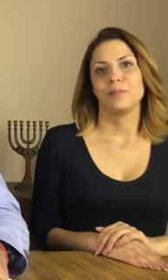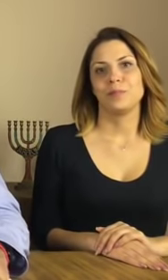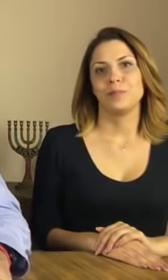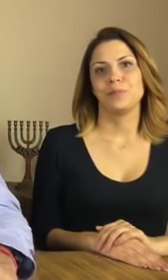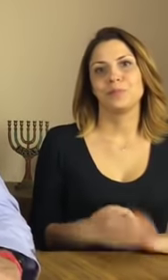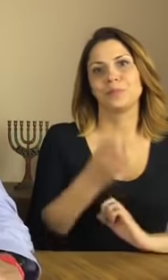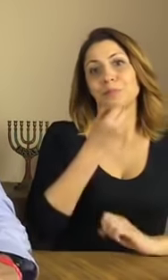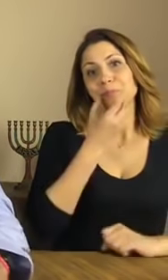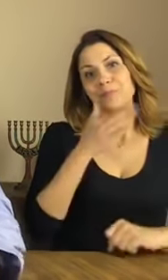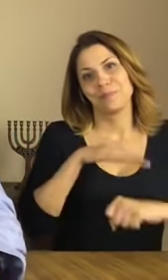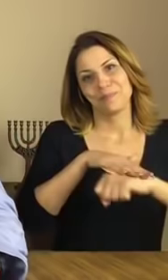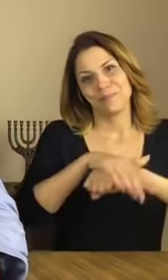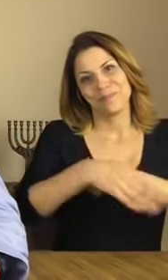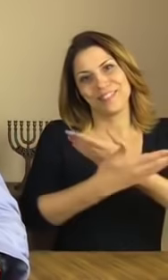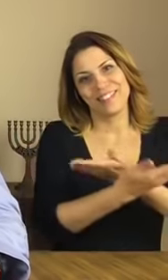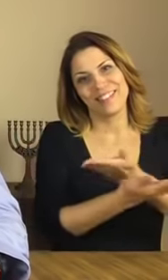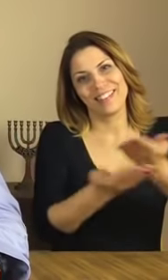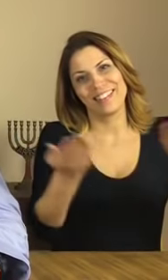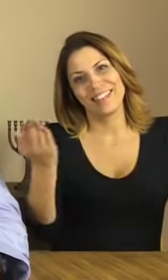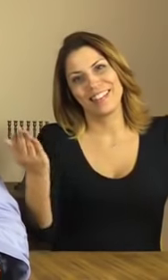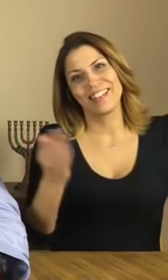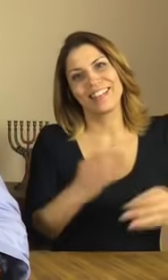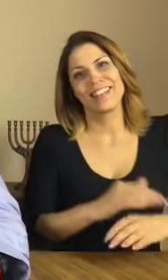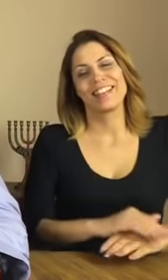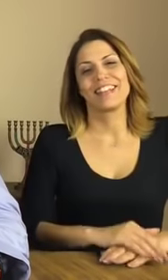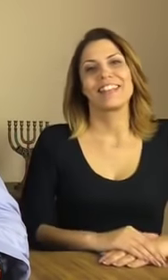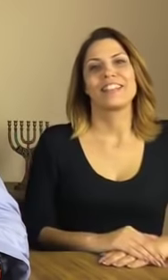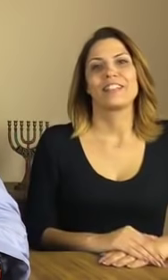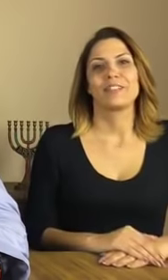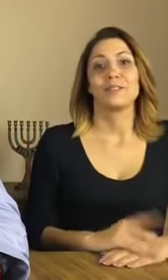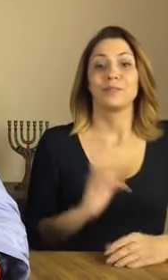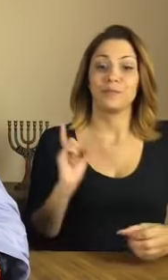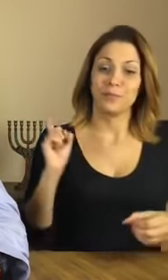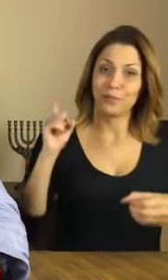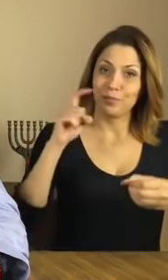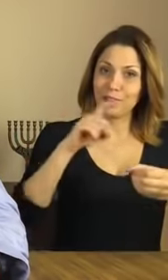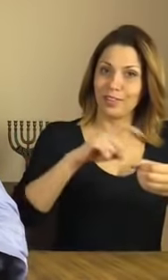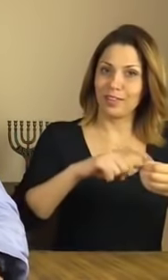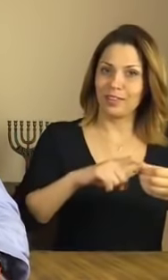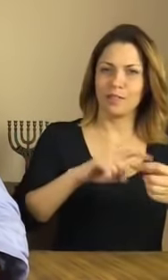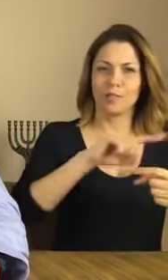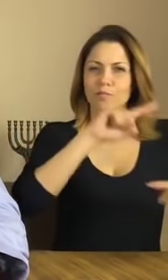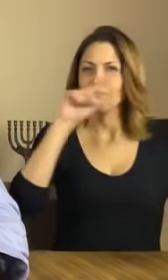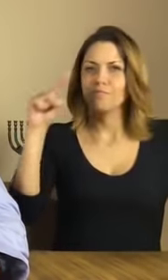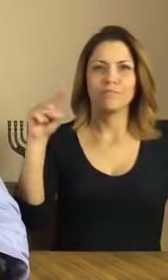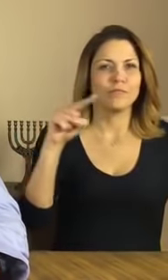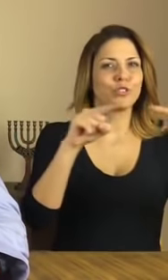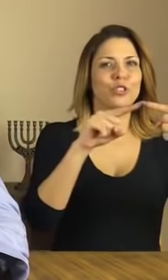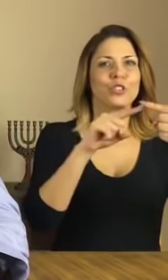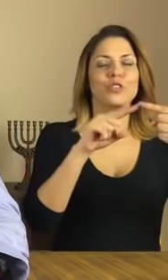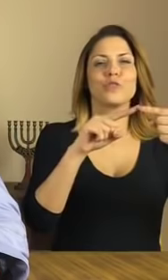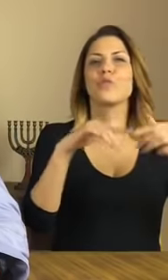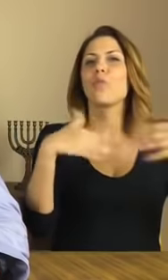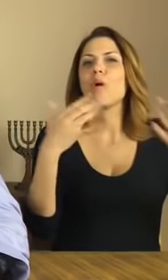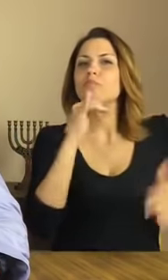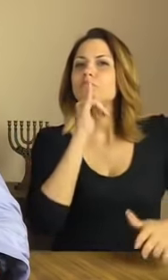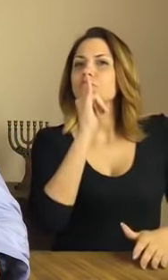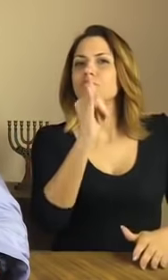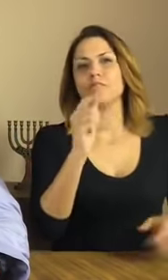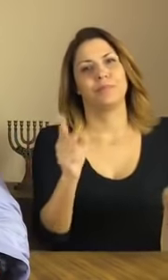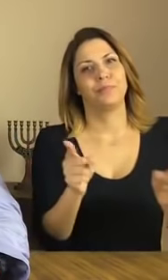é bom ver esse pessoal é voltamos objetivo principal dessa breve live aqui